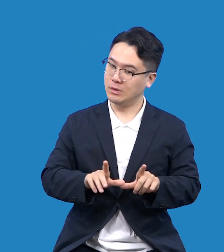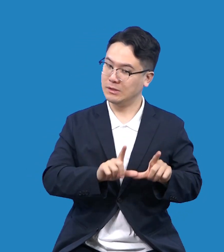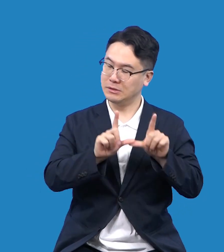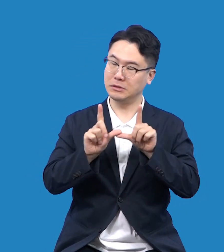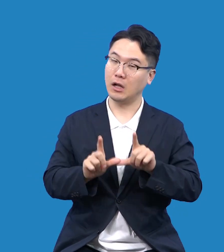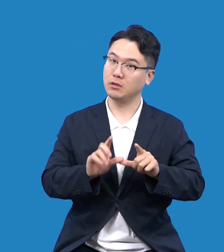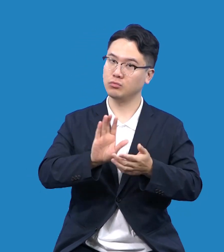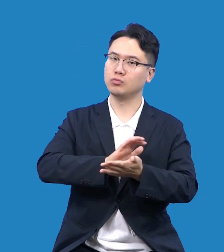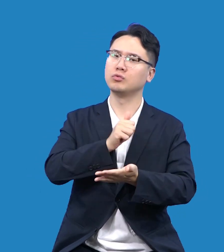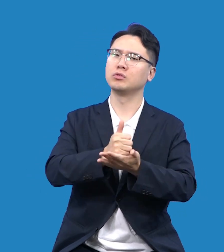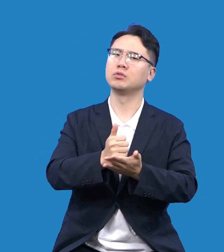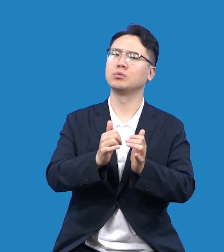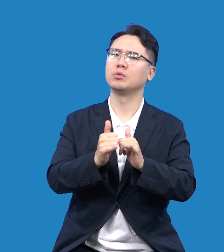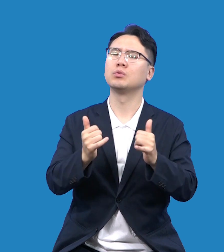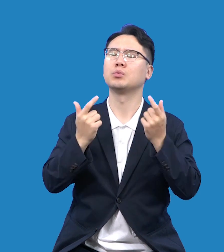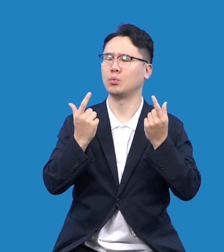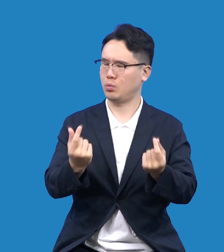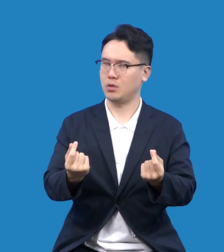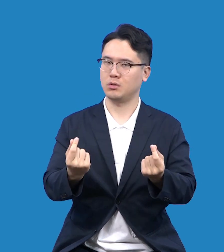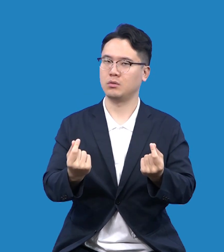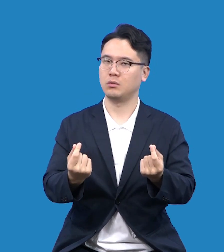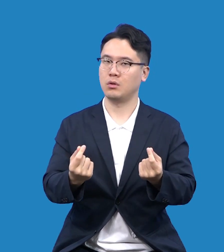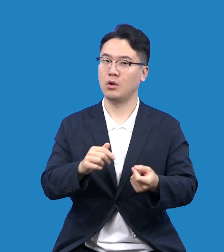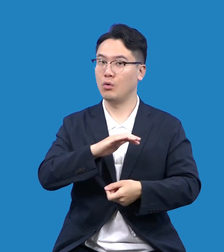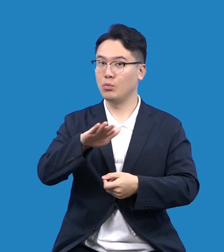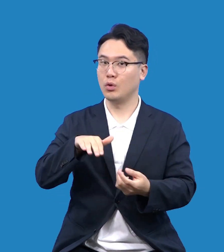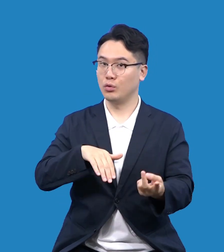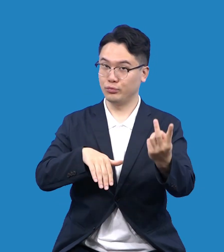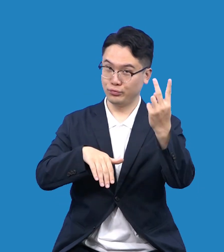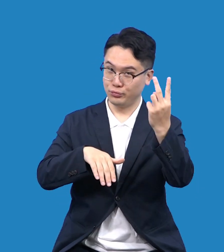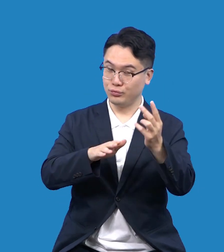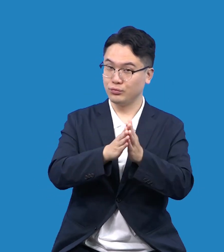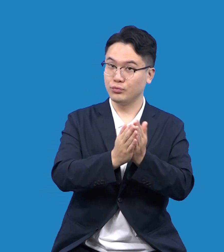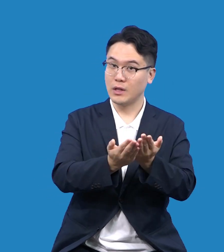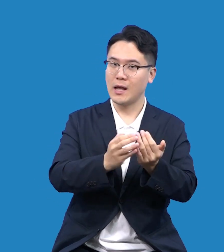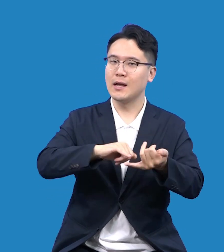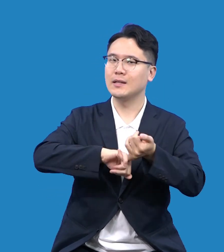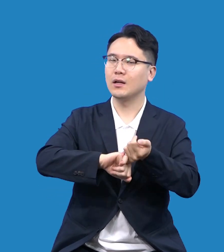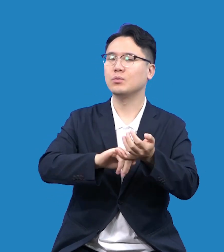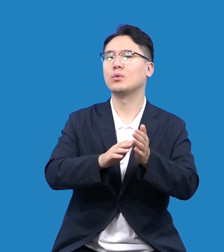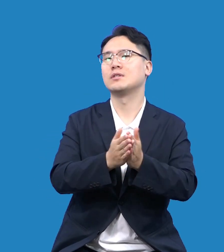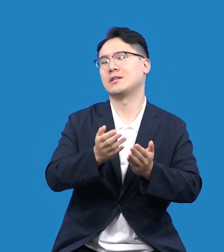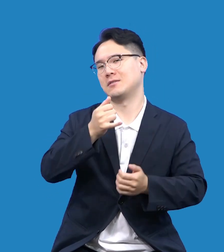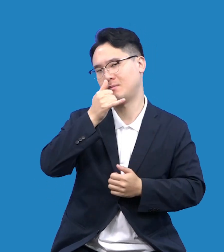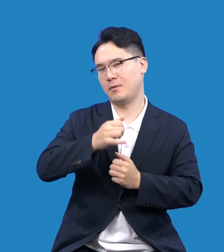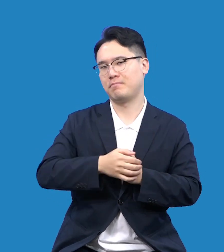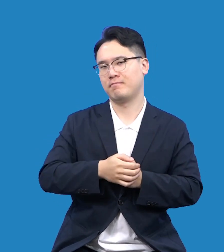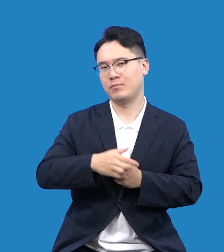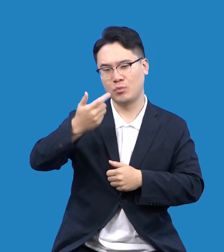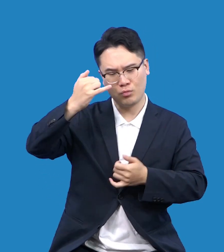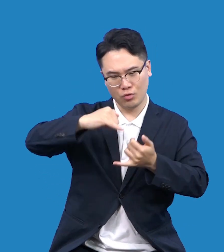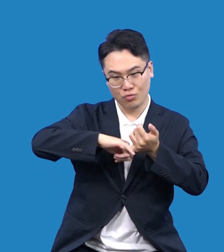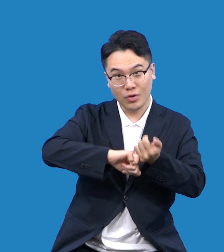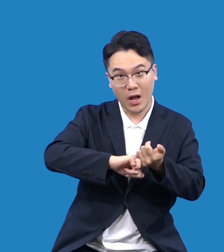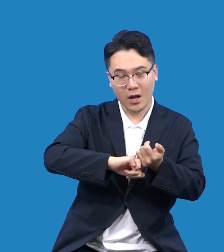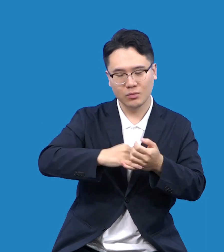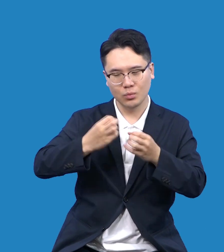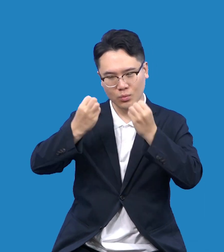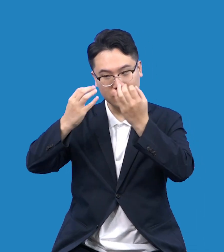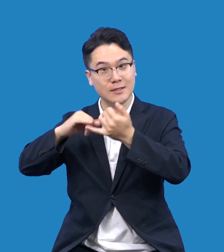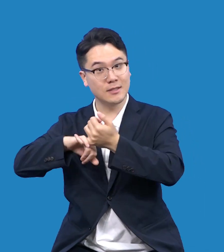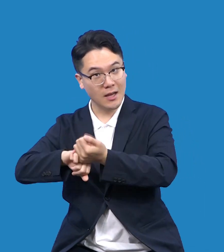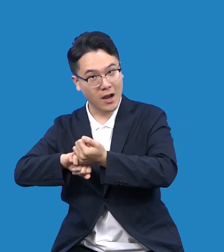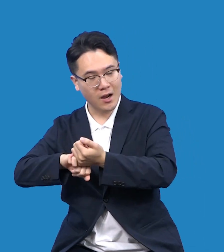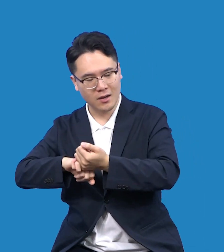오늘 우리는 두 권의 약속의 책을 갖고 있습니다. 구약 그리고 신약. 옛날